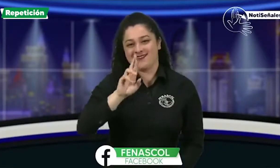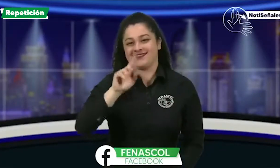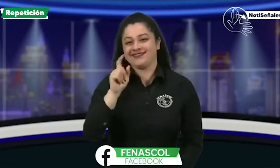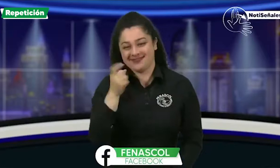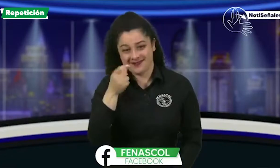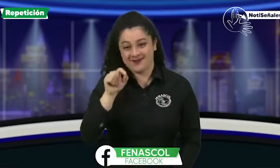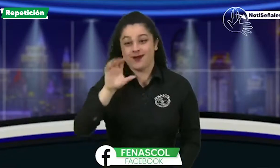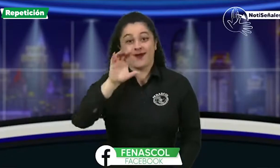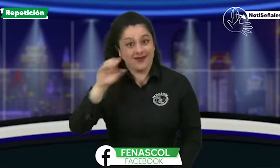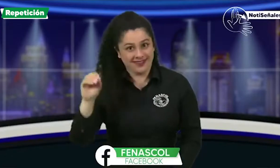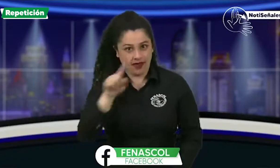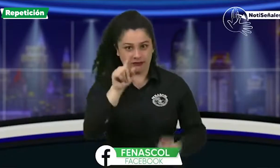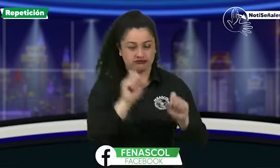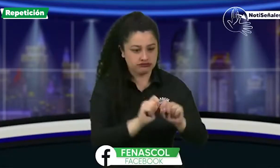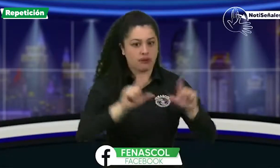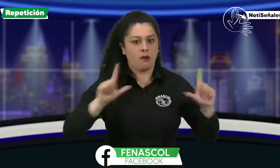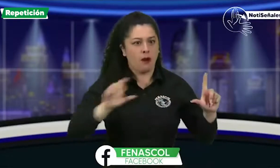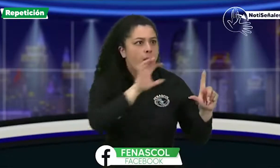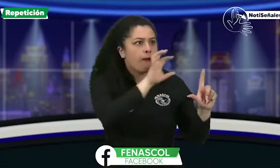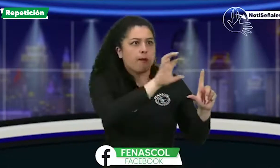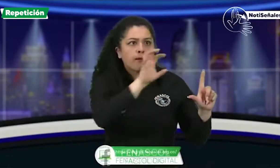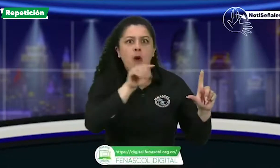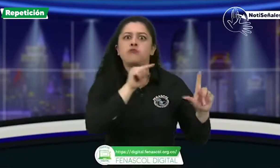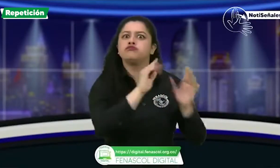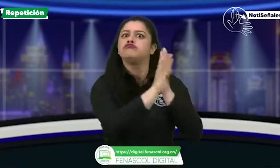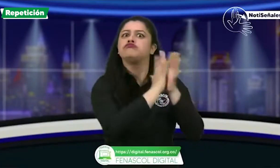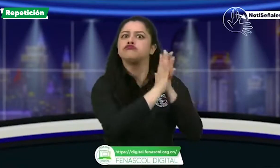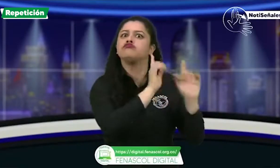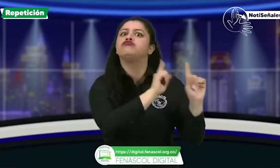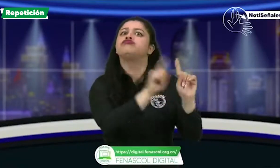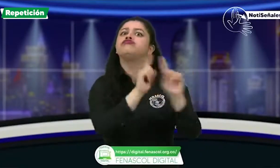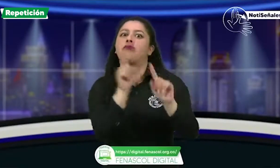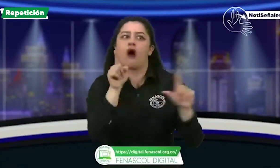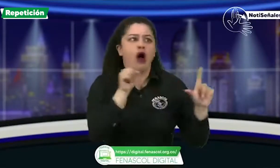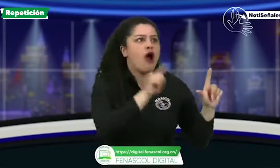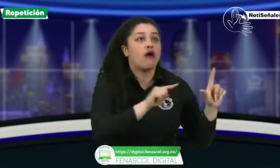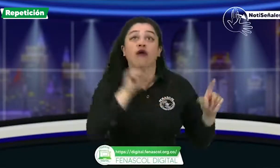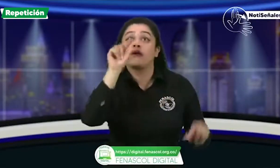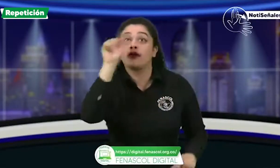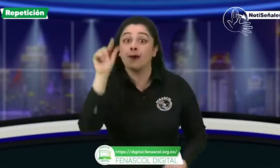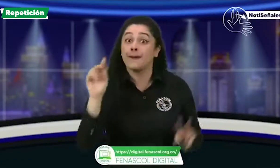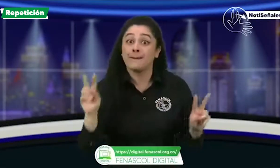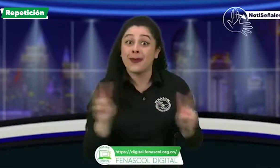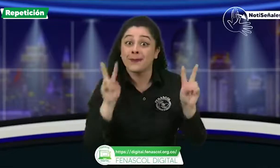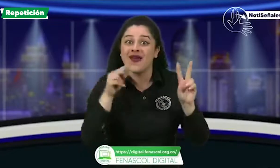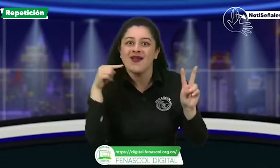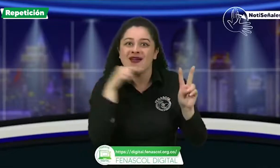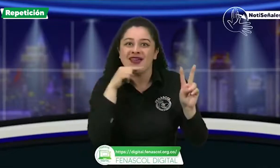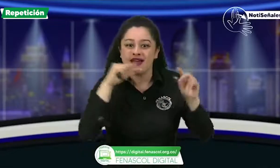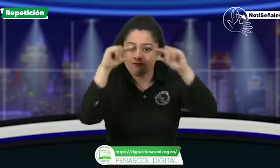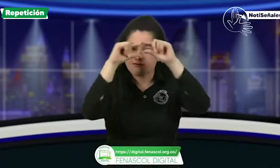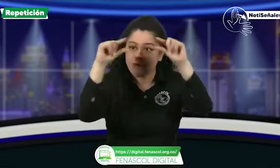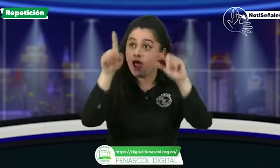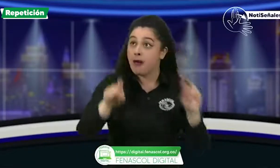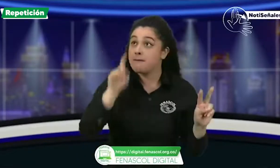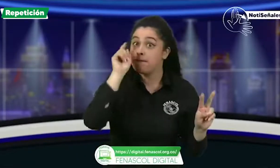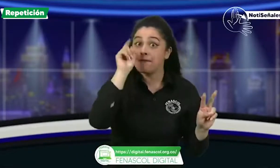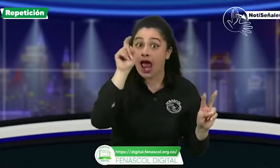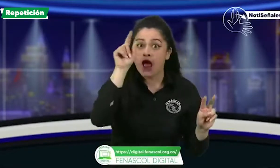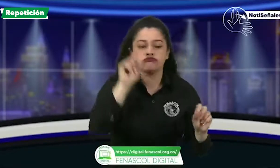digital, digital.fenascol.org.co. Allí ven diferentes informaciones sobre lo que nosotros